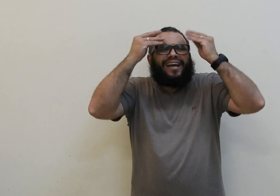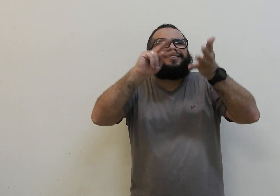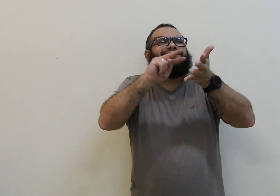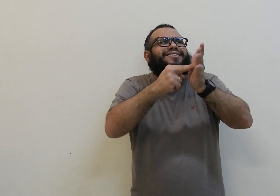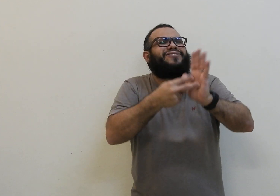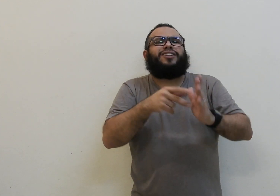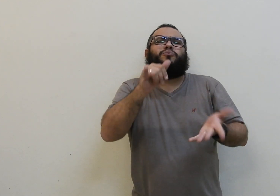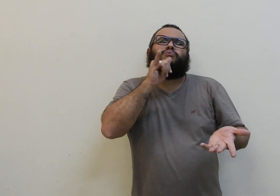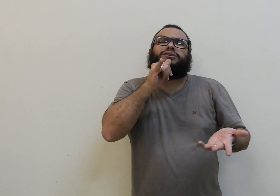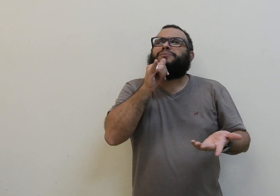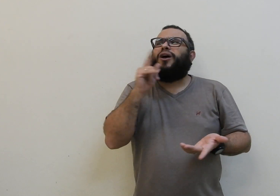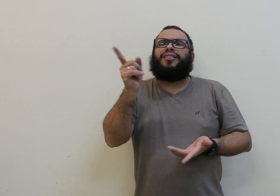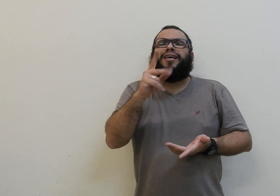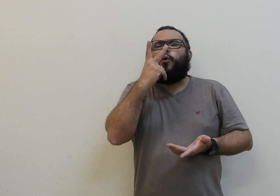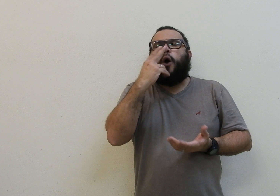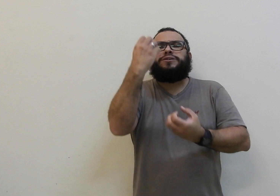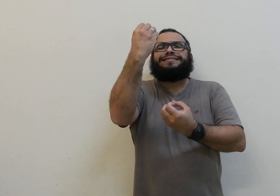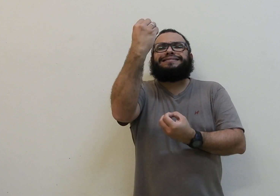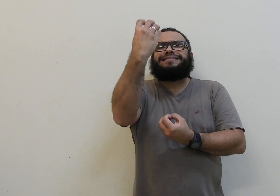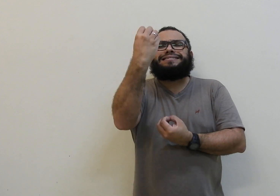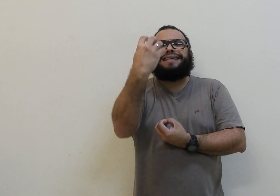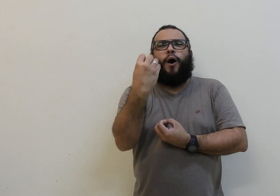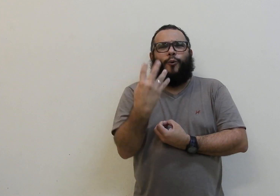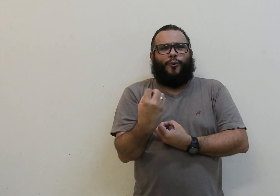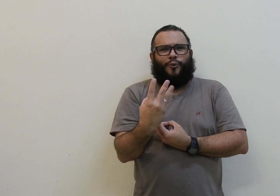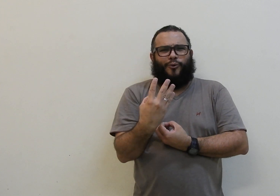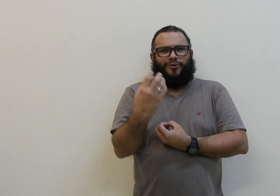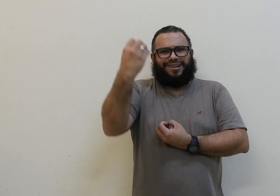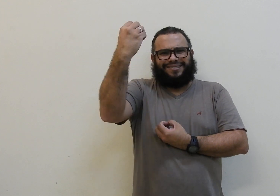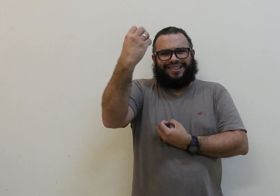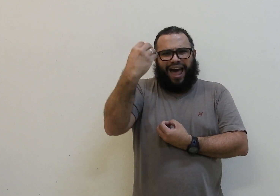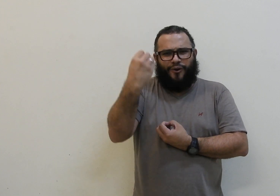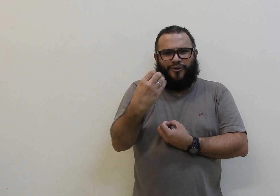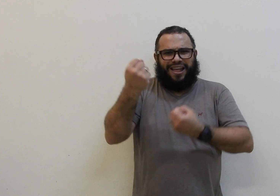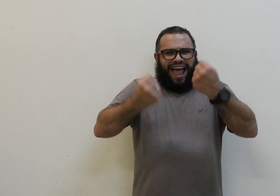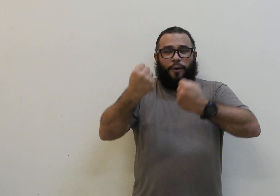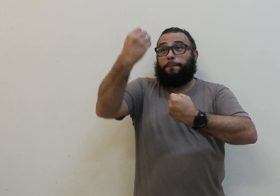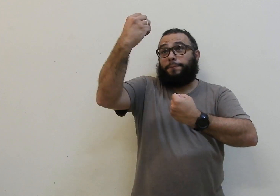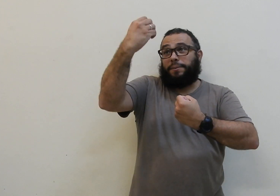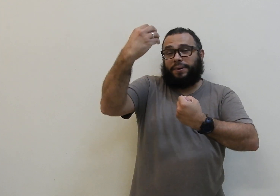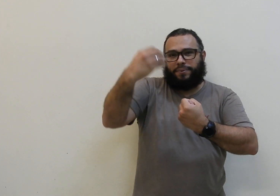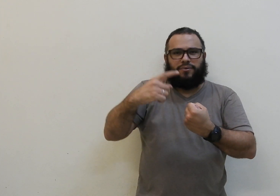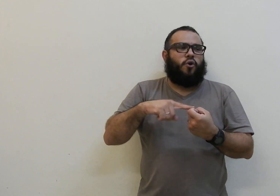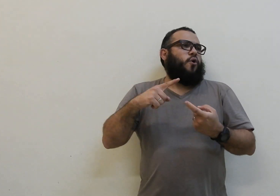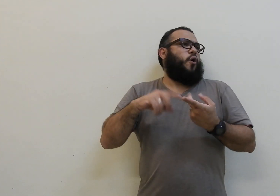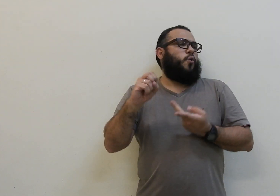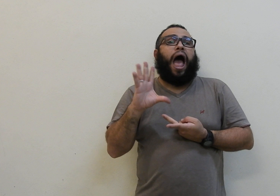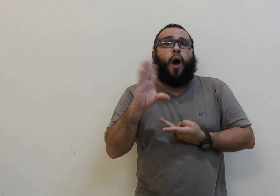sim uma confusão dizendo que a língua ela é uma linguagem, né? E a gente diz que linguagem é linguagem